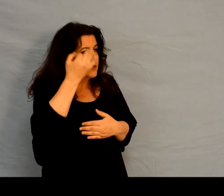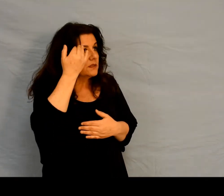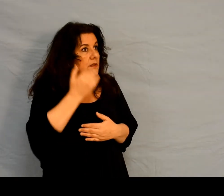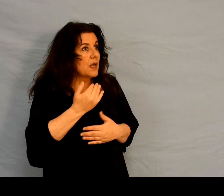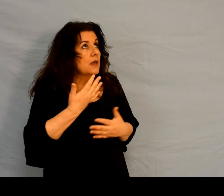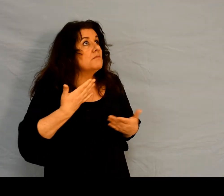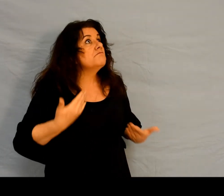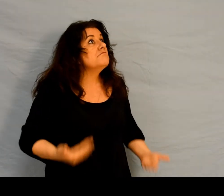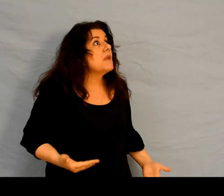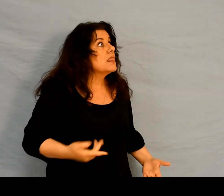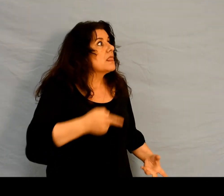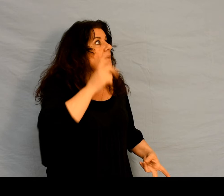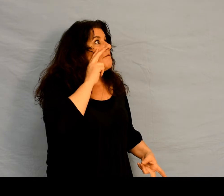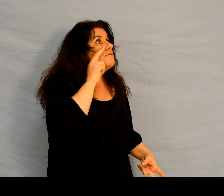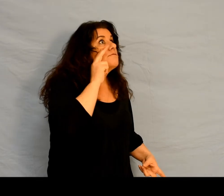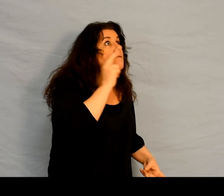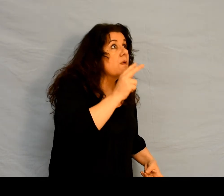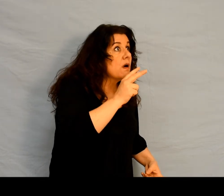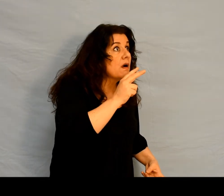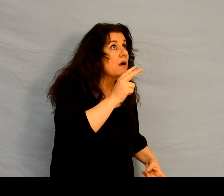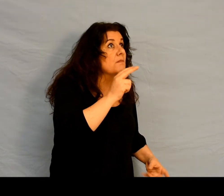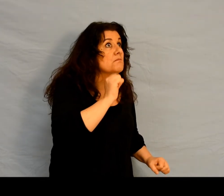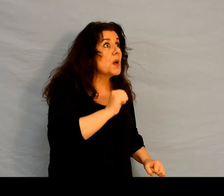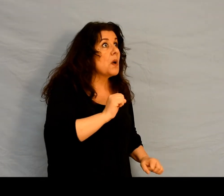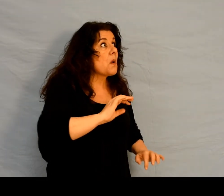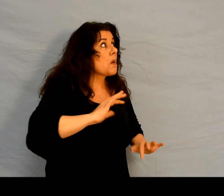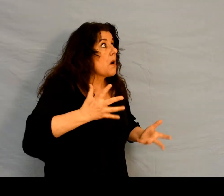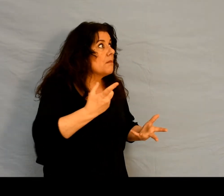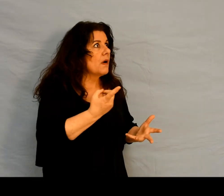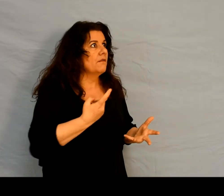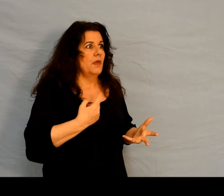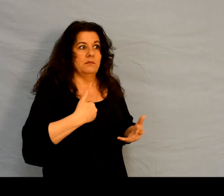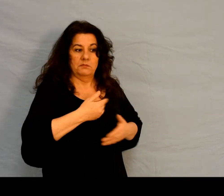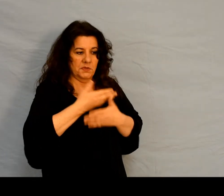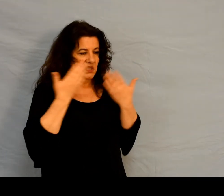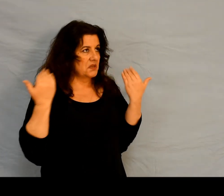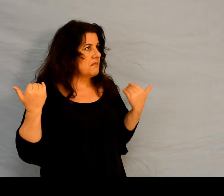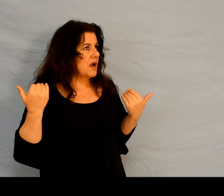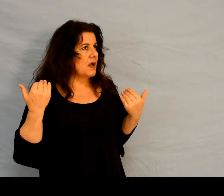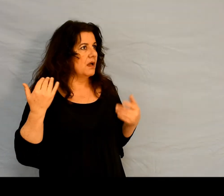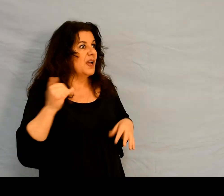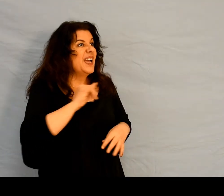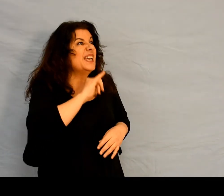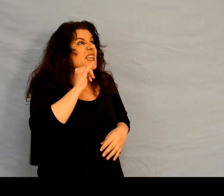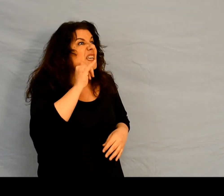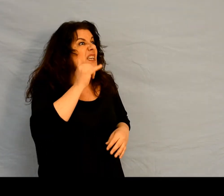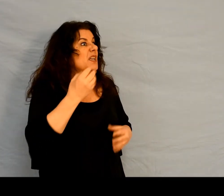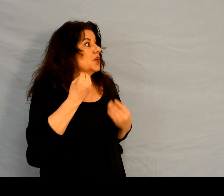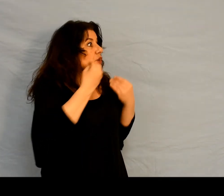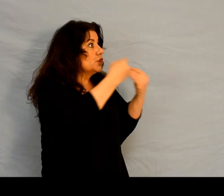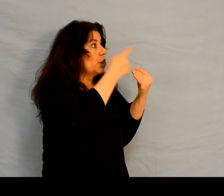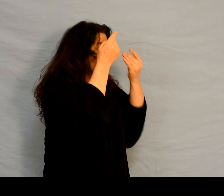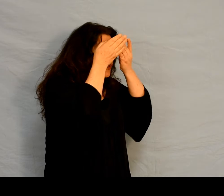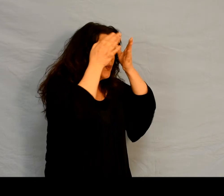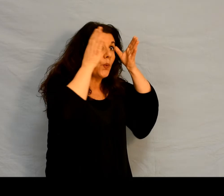savons pas. Et qui lui a ouvert les yeux? Nous ne le savons pas non plus.